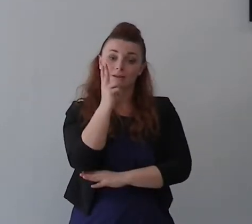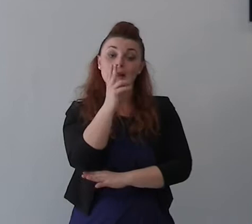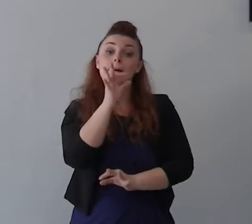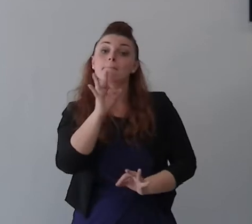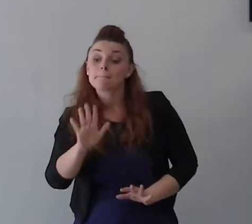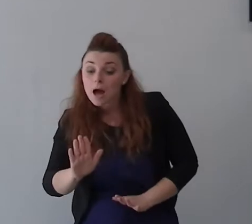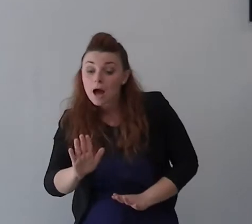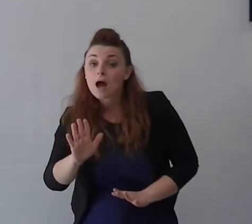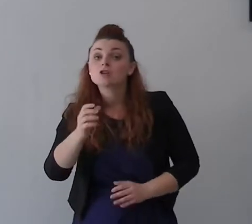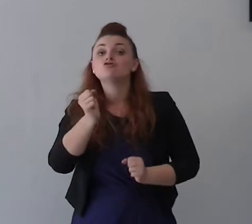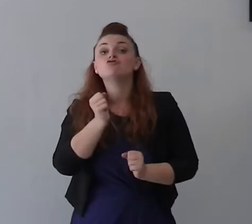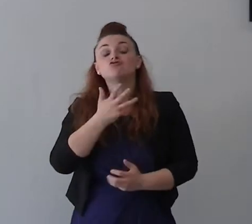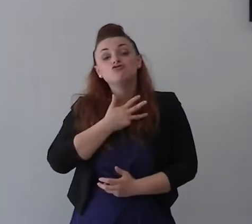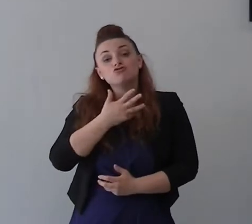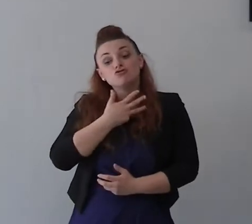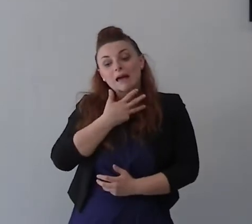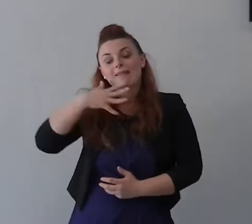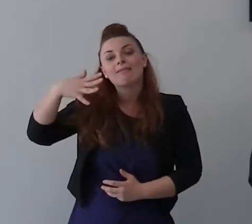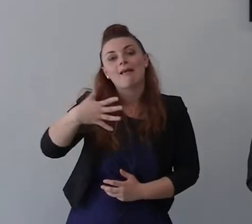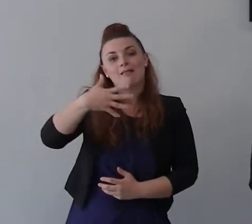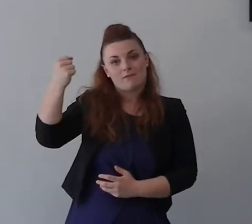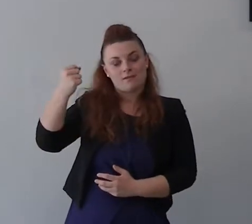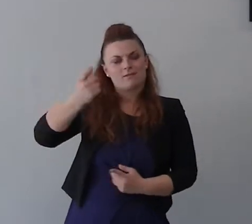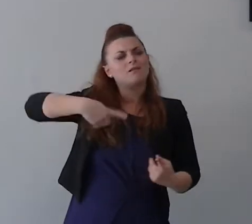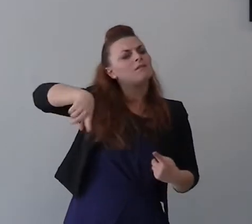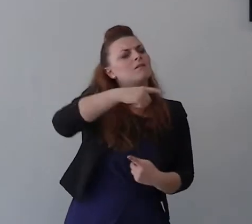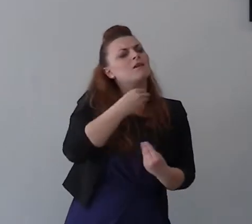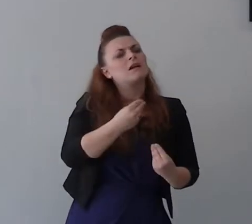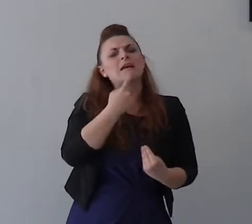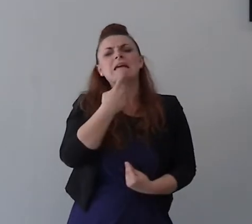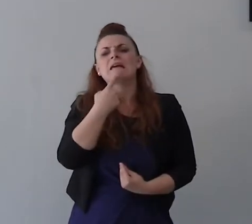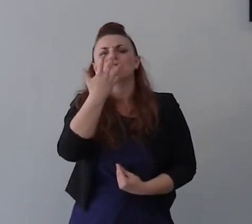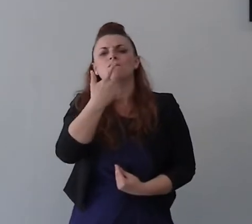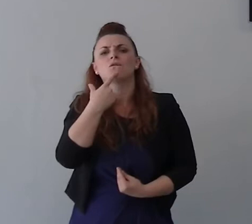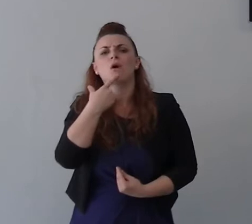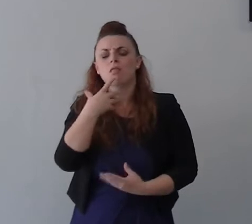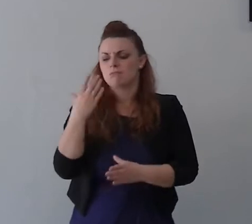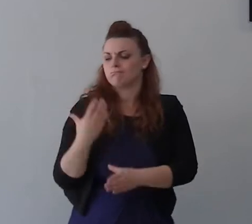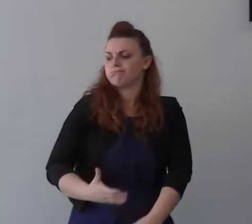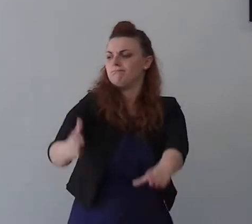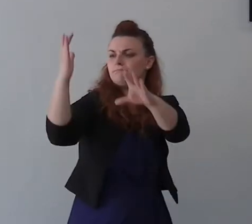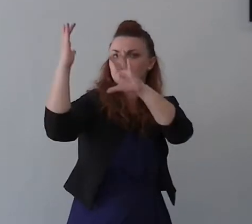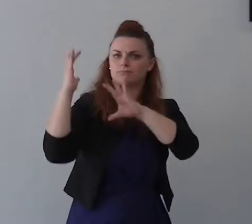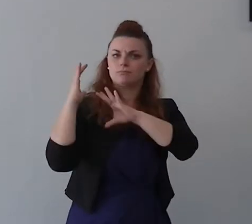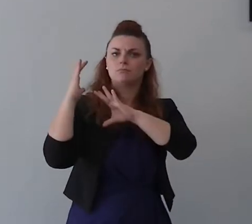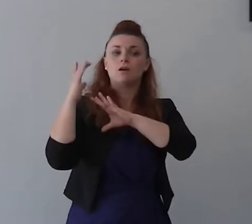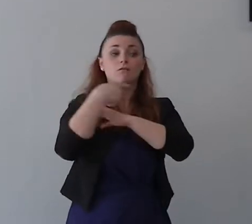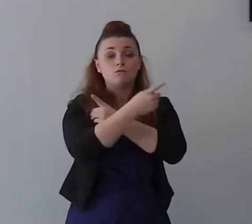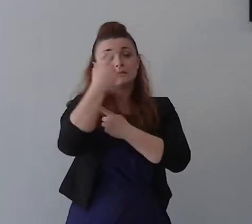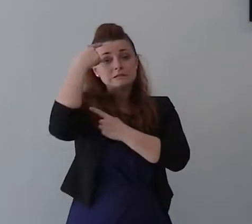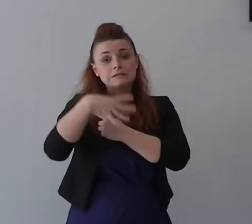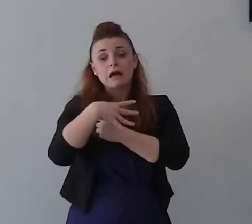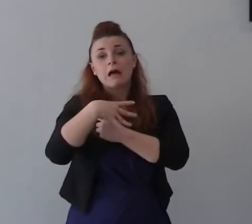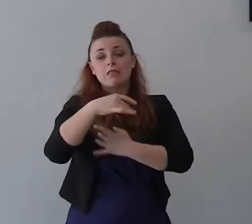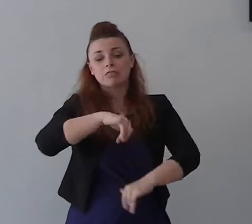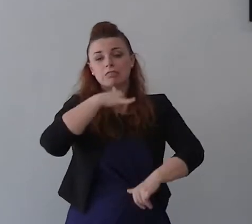noi oggi portano una croce? Quanti porterebbero una croce sapendo che è uno strumento di tortura? Ancora